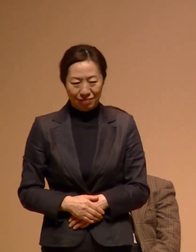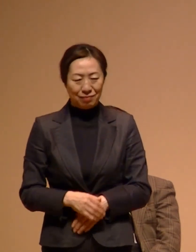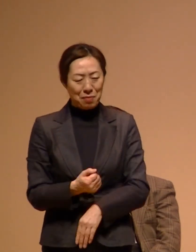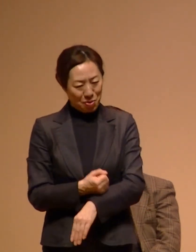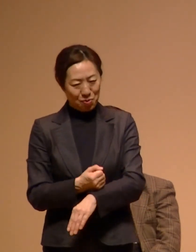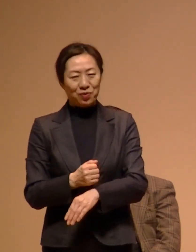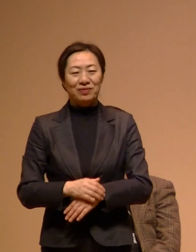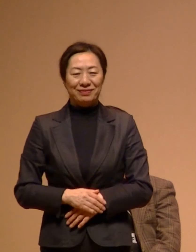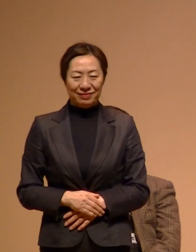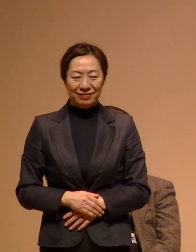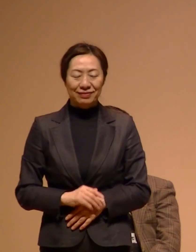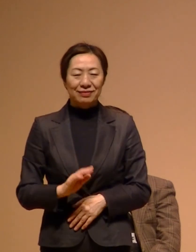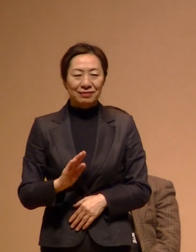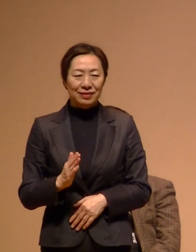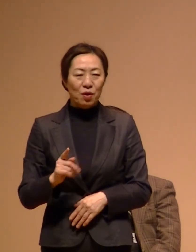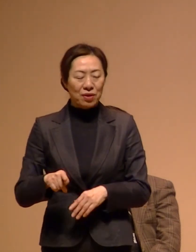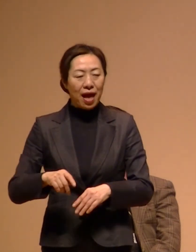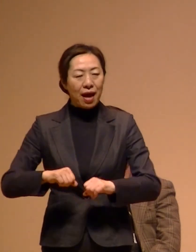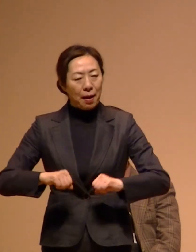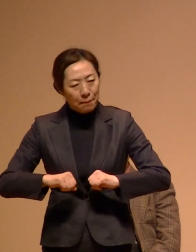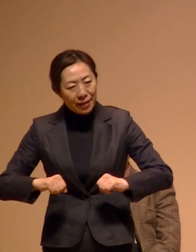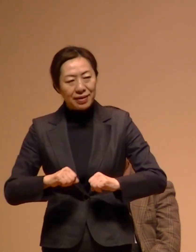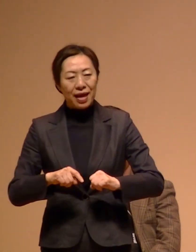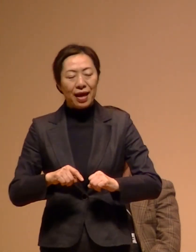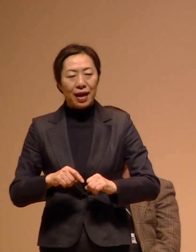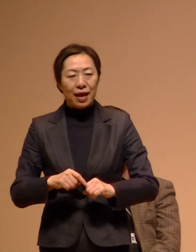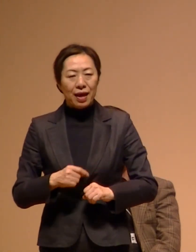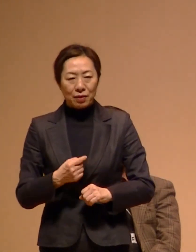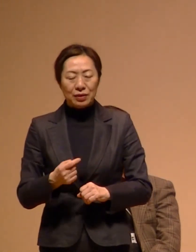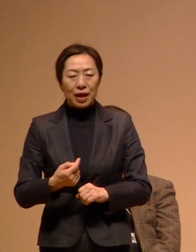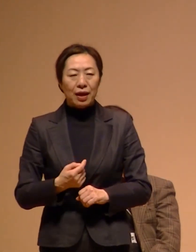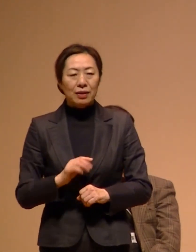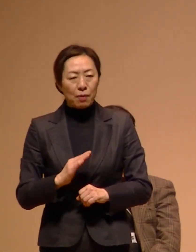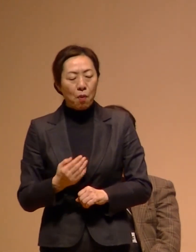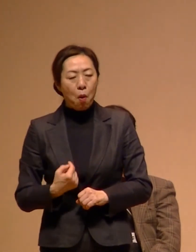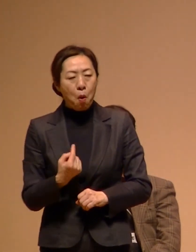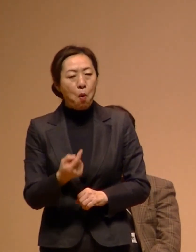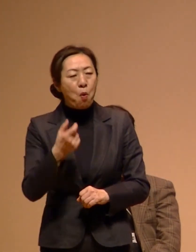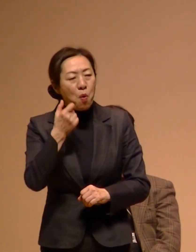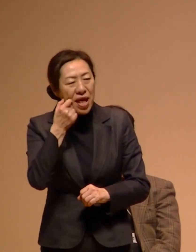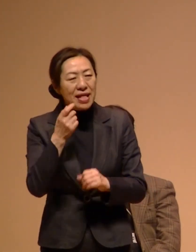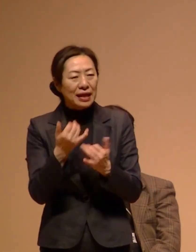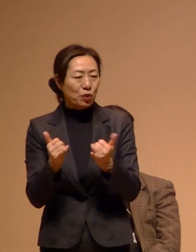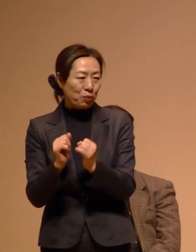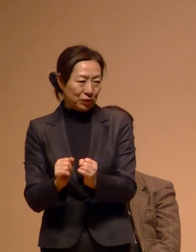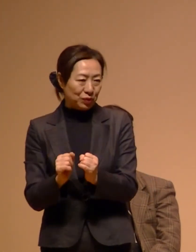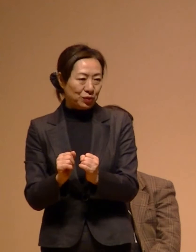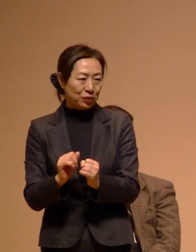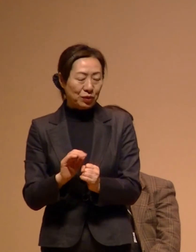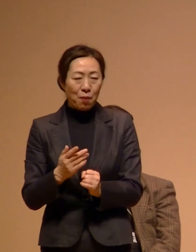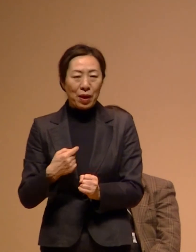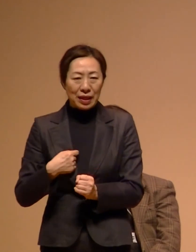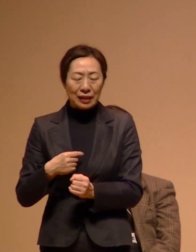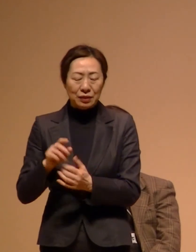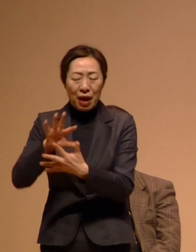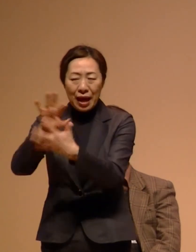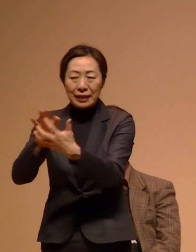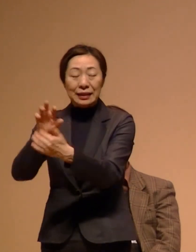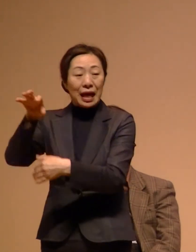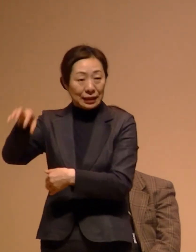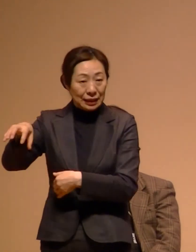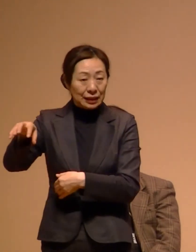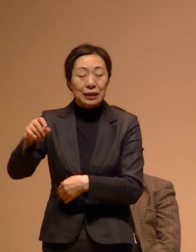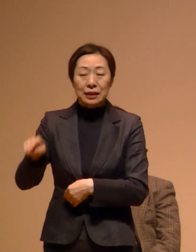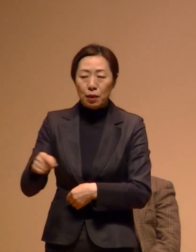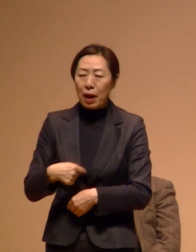あ、本当にそうやって頑張ってこれない。でも、多分私、これからも被災地には来ません。その時間があったら、でも